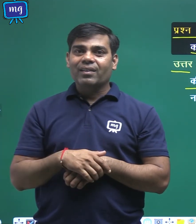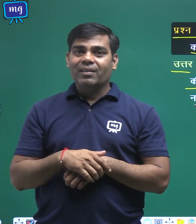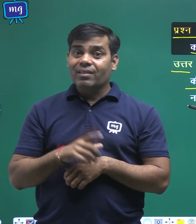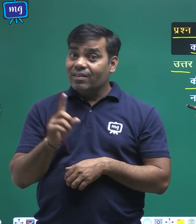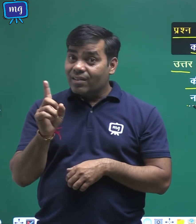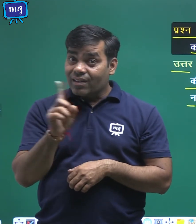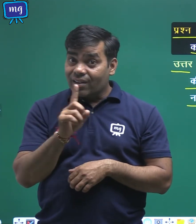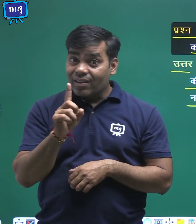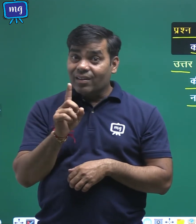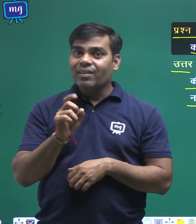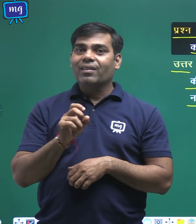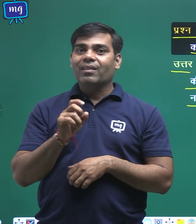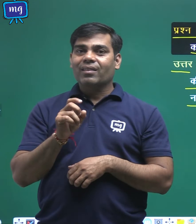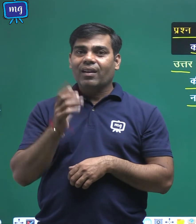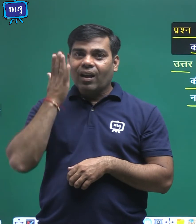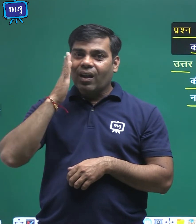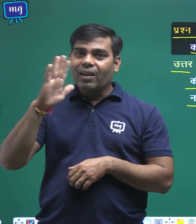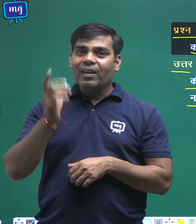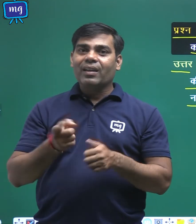नहीं गाने की